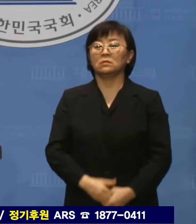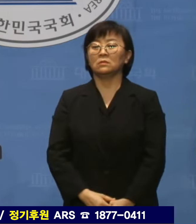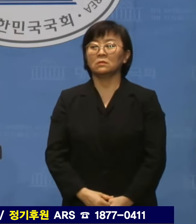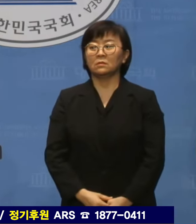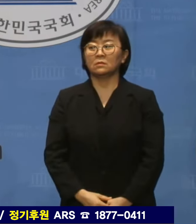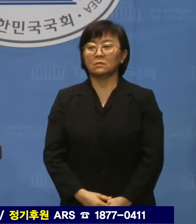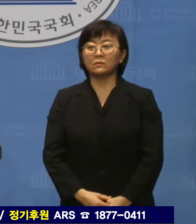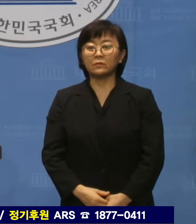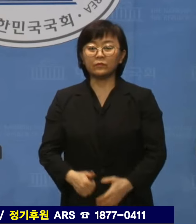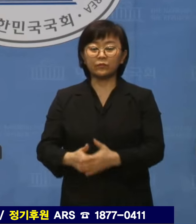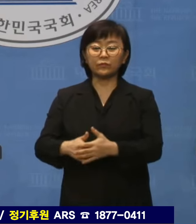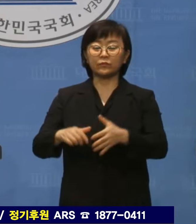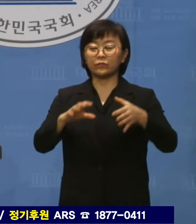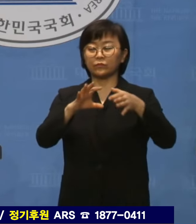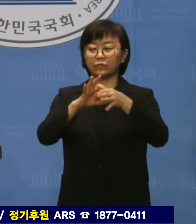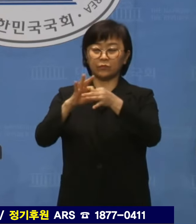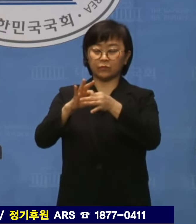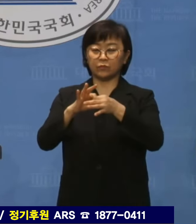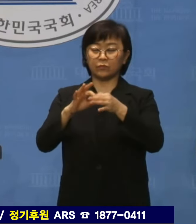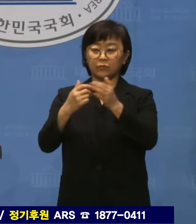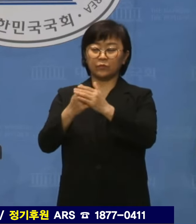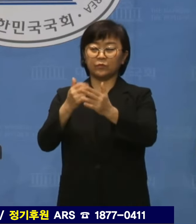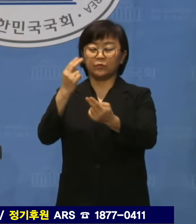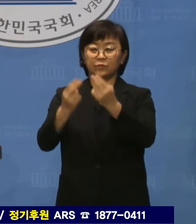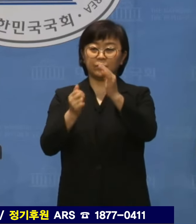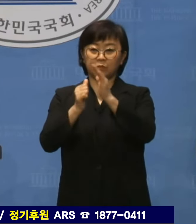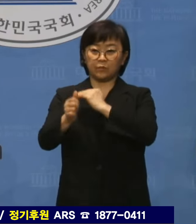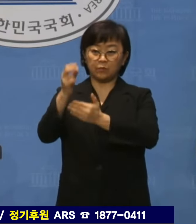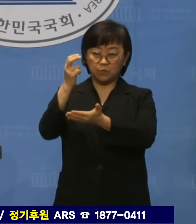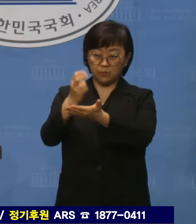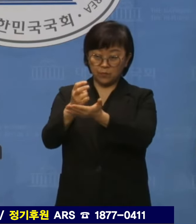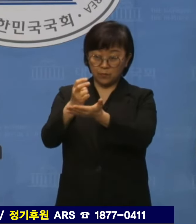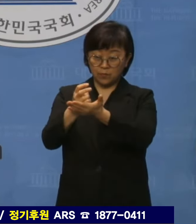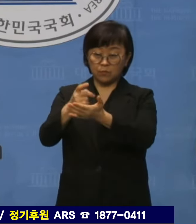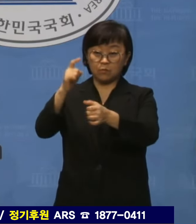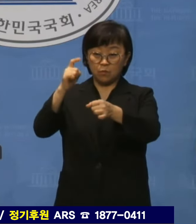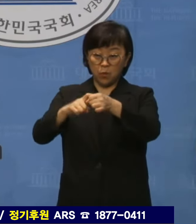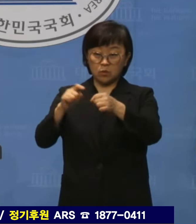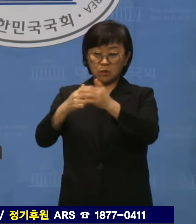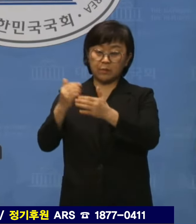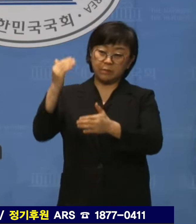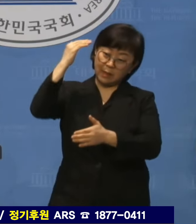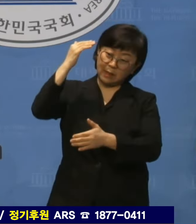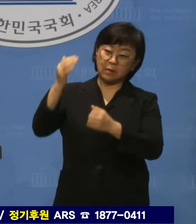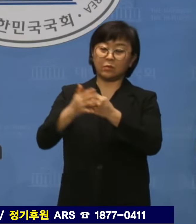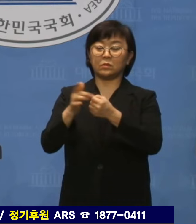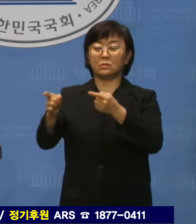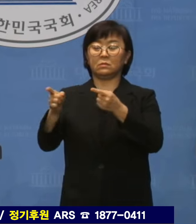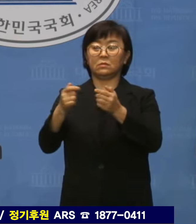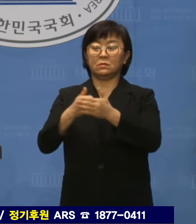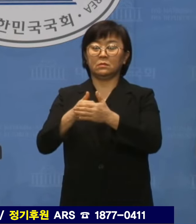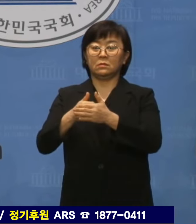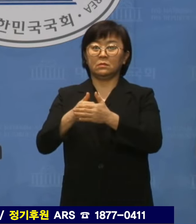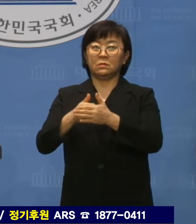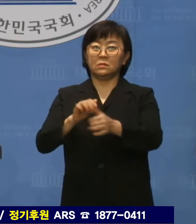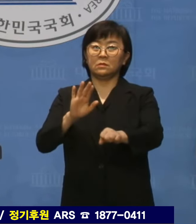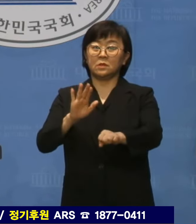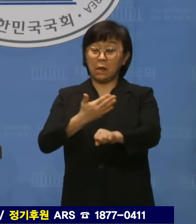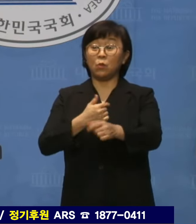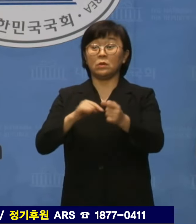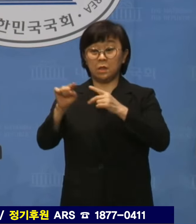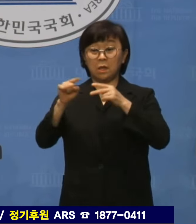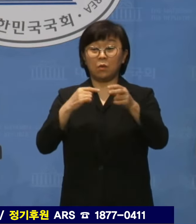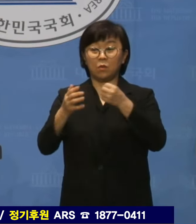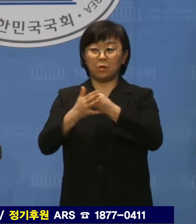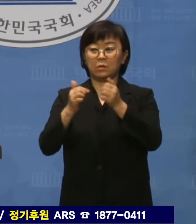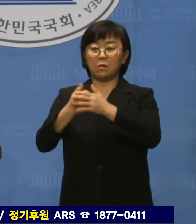나섰습니다 준연동형 비례대표 제도의 취지를 원천적으로 훼손하고 있는 장본인은 바로 위성정당을